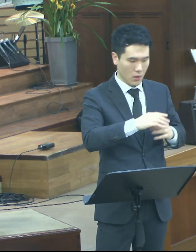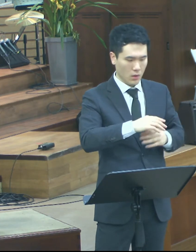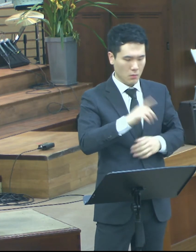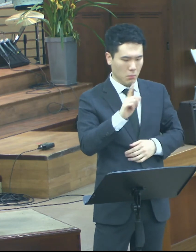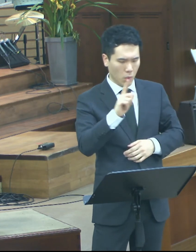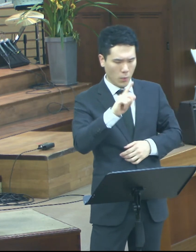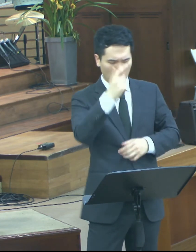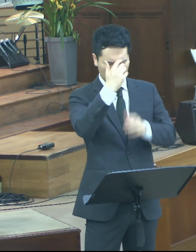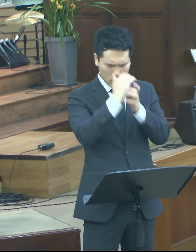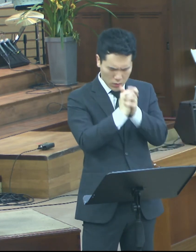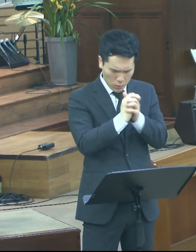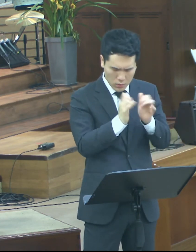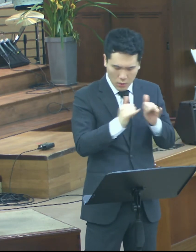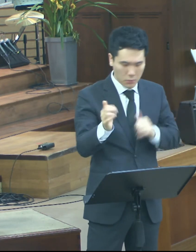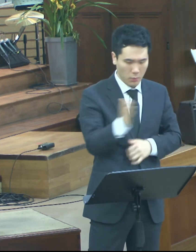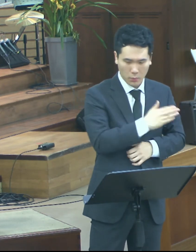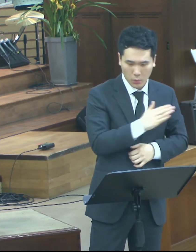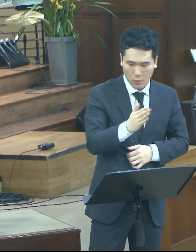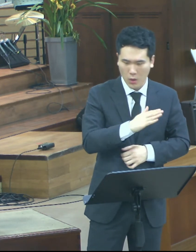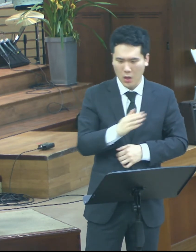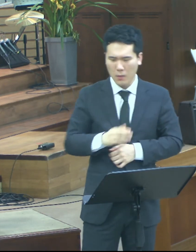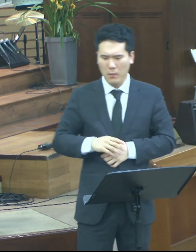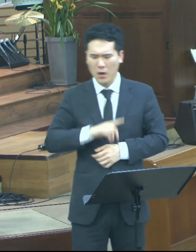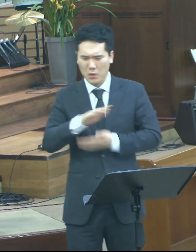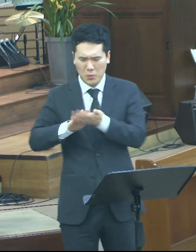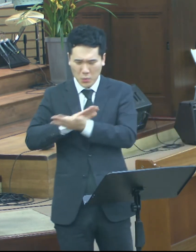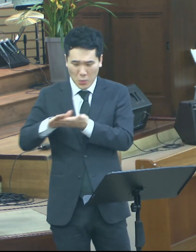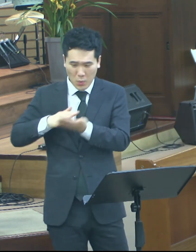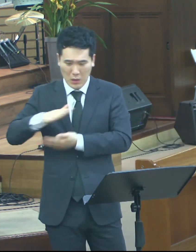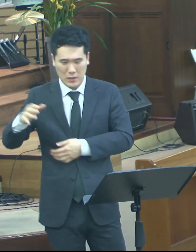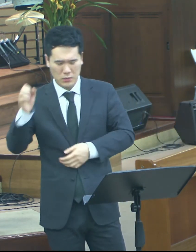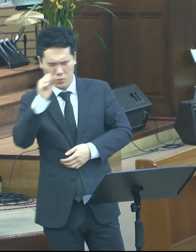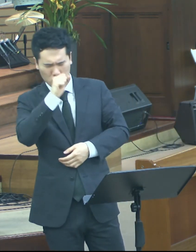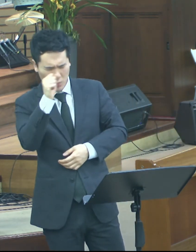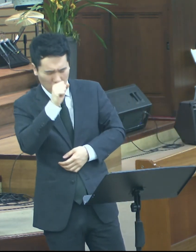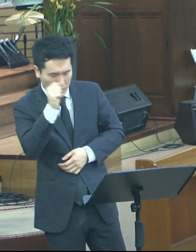딴 데가 있어갖고 전부 돌아다니는 것만 좋아하면 그것이야말로 위기가 아니겠어요?